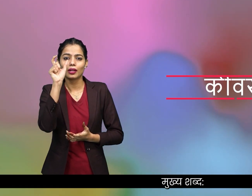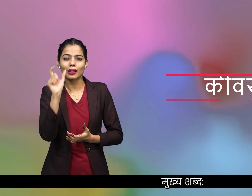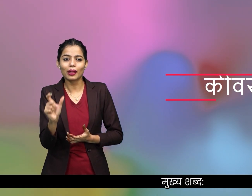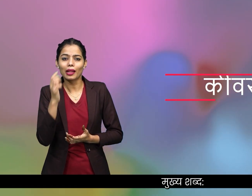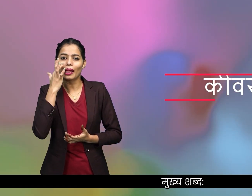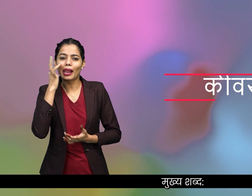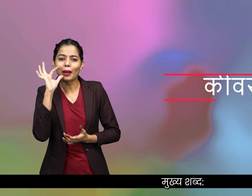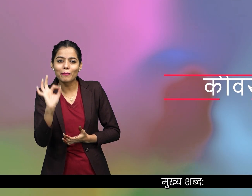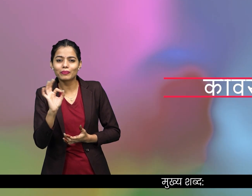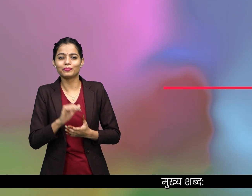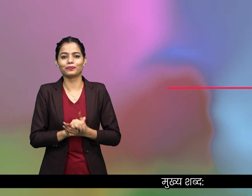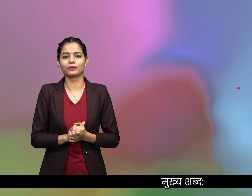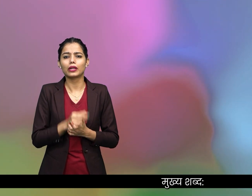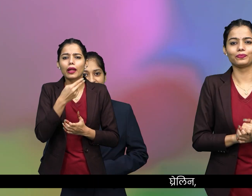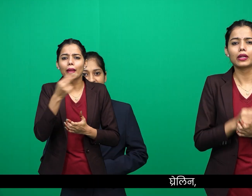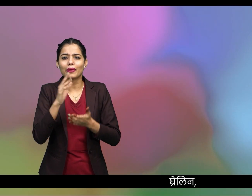मुख्य शब्द: